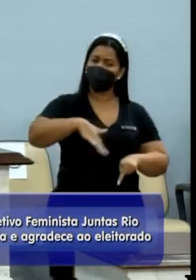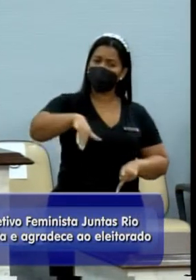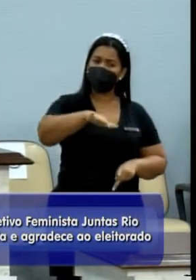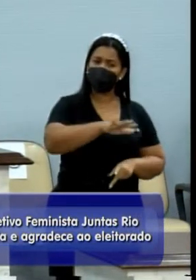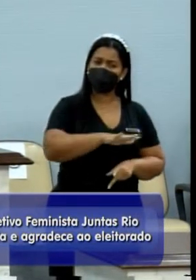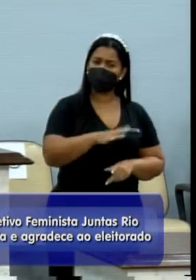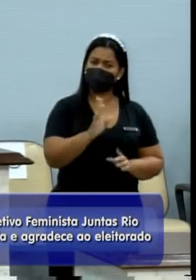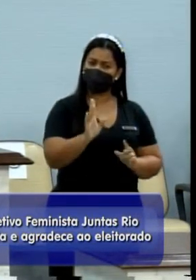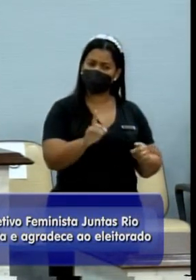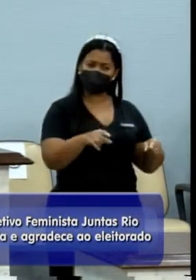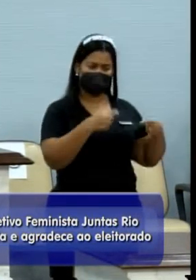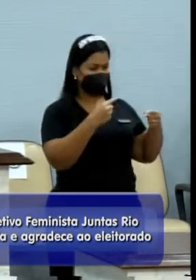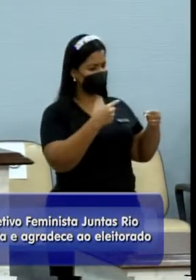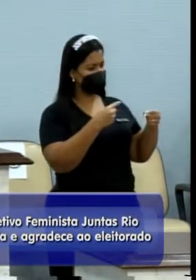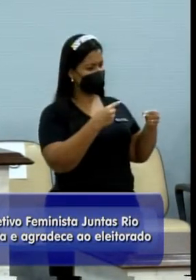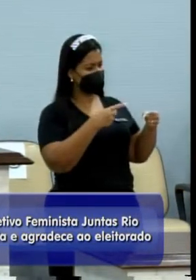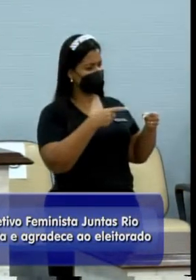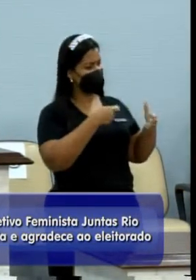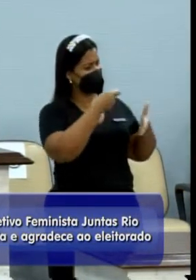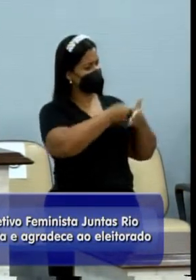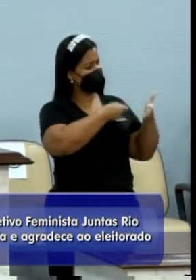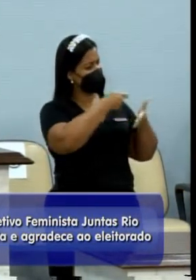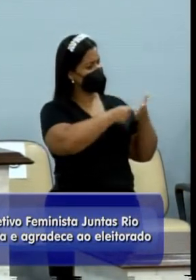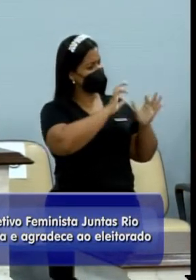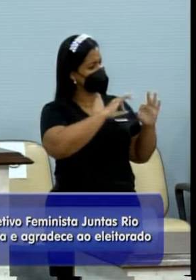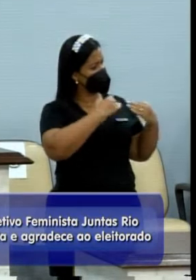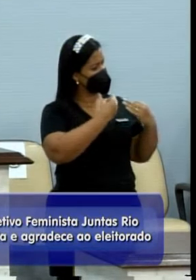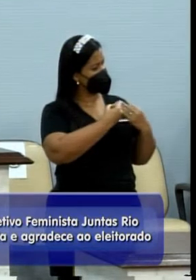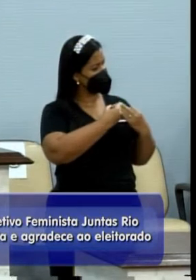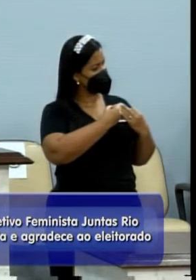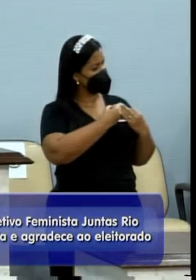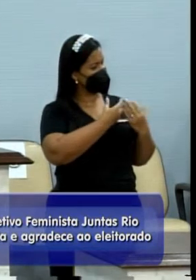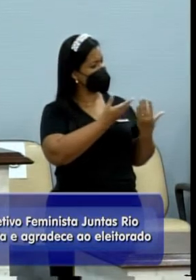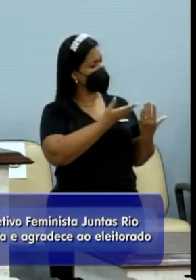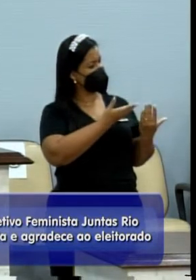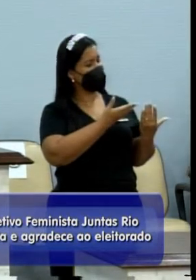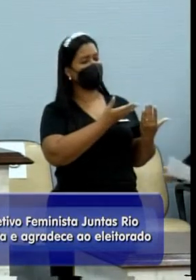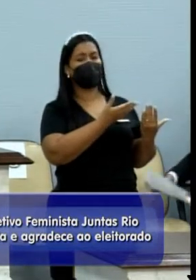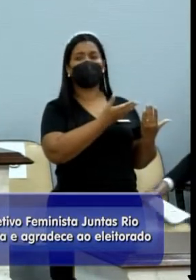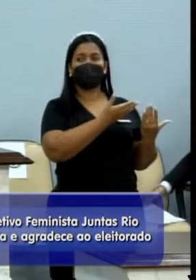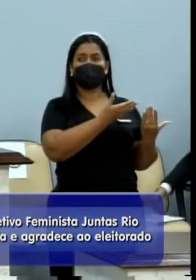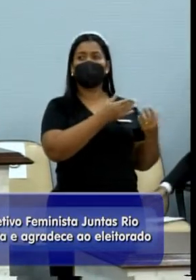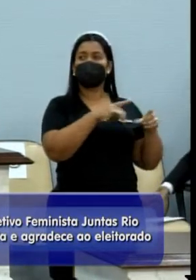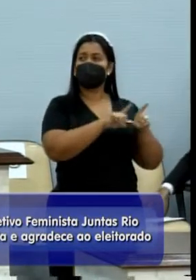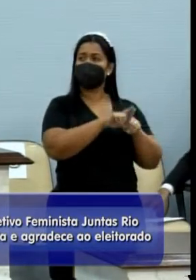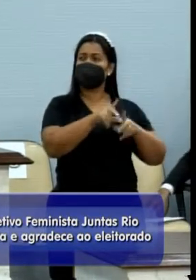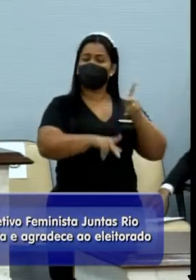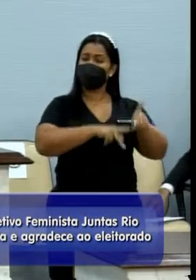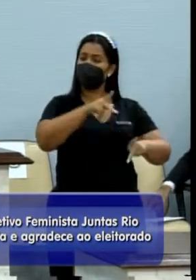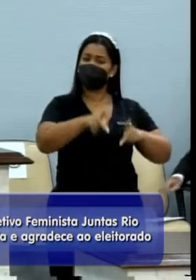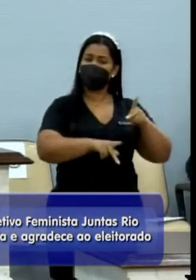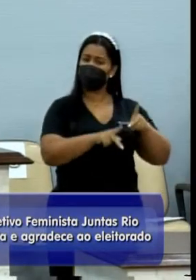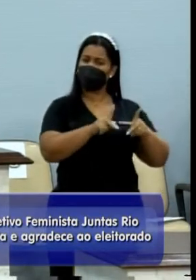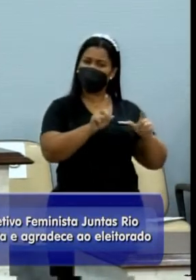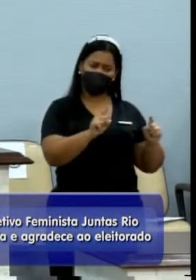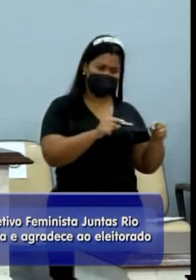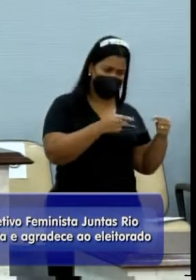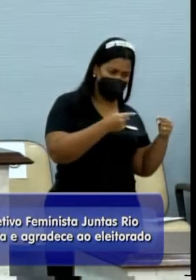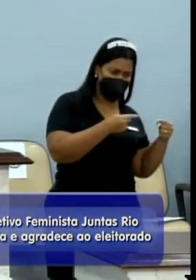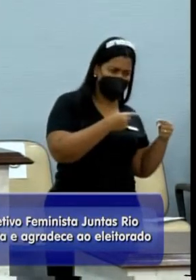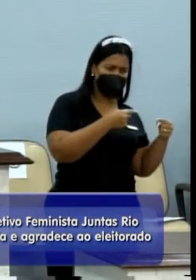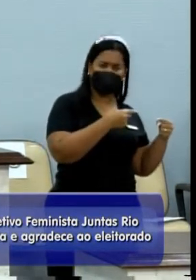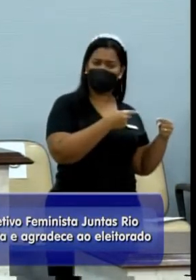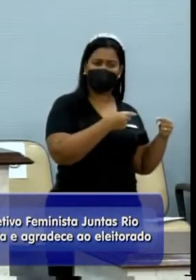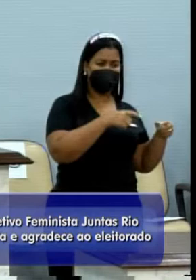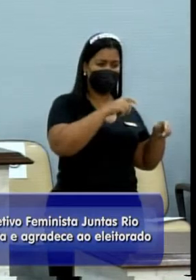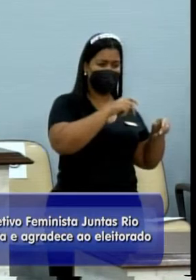ser contra a defender a família. Obviamente, a população não vai ser contra que se